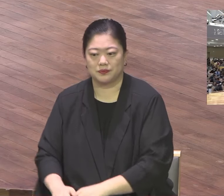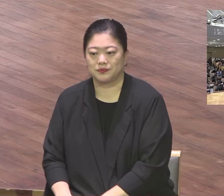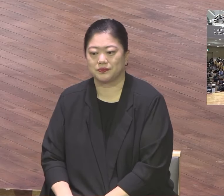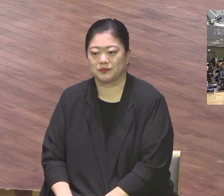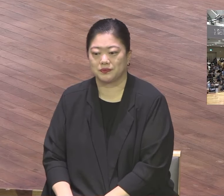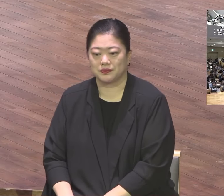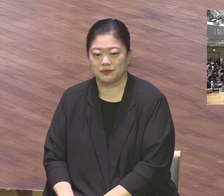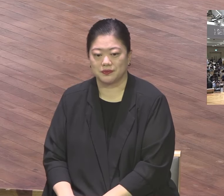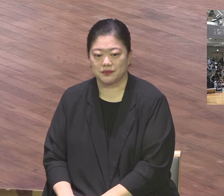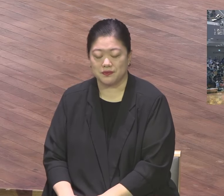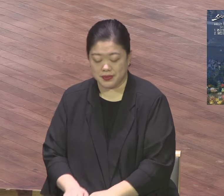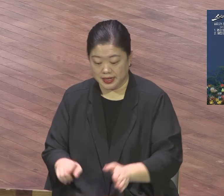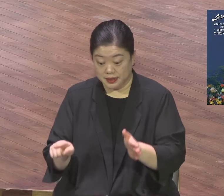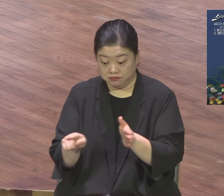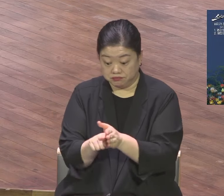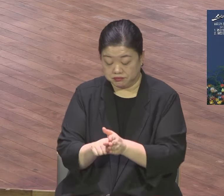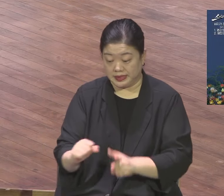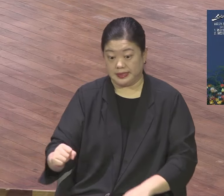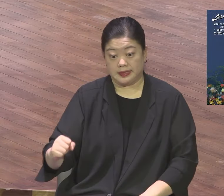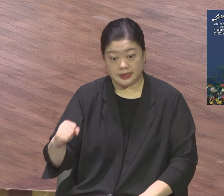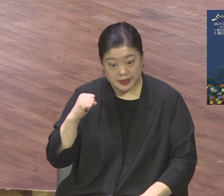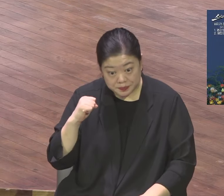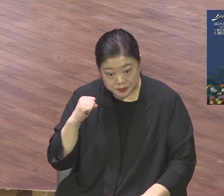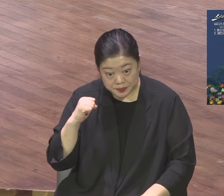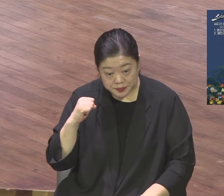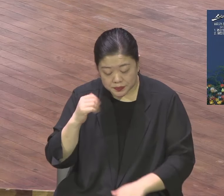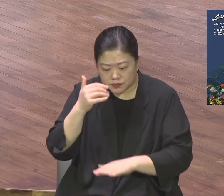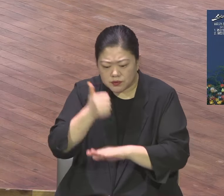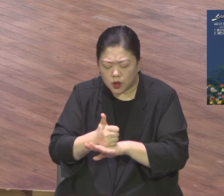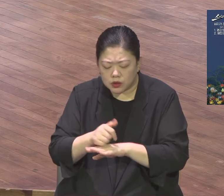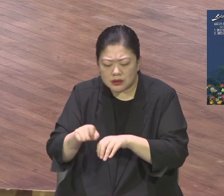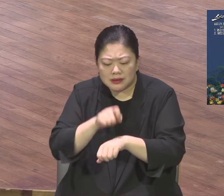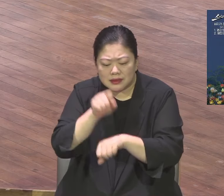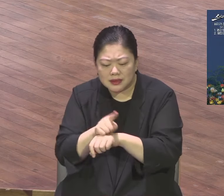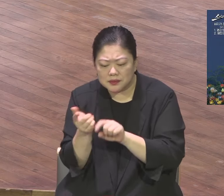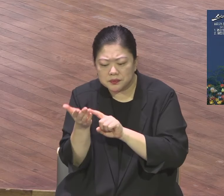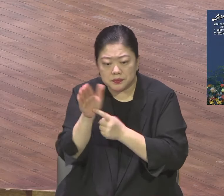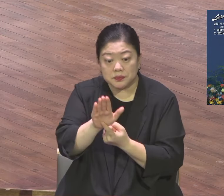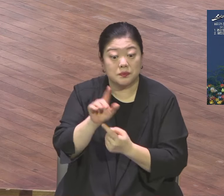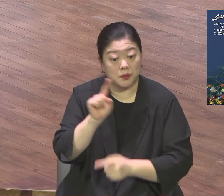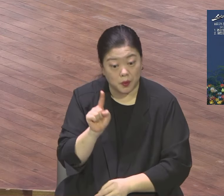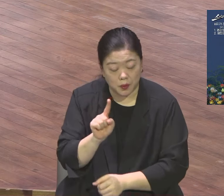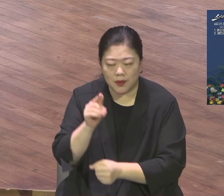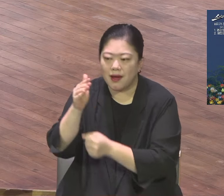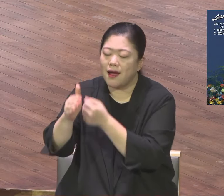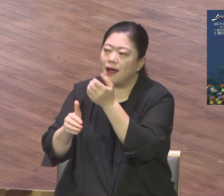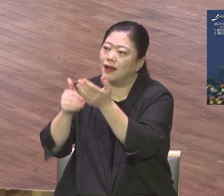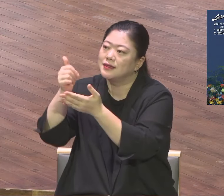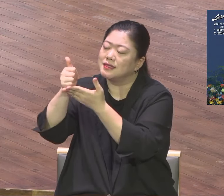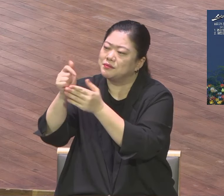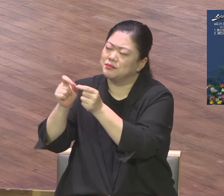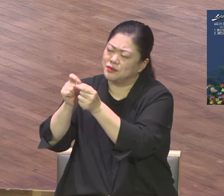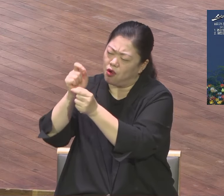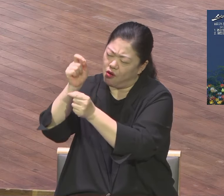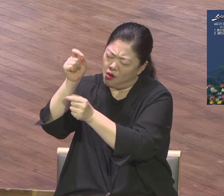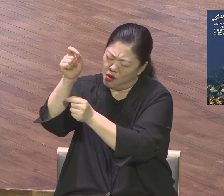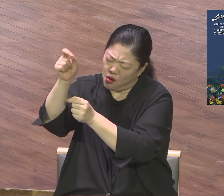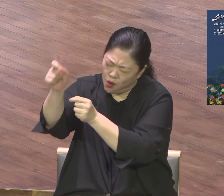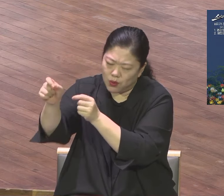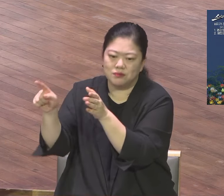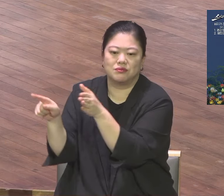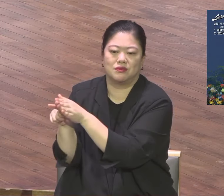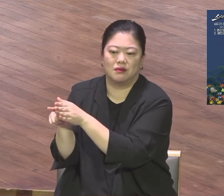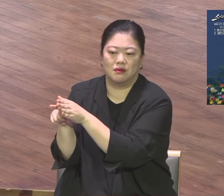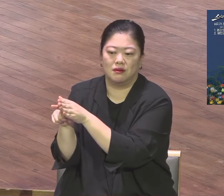심지가 견고한 사람의 특징, 그 특징이 뭐냐? 여호와 하나님을 영원히 신뢰하는